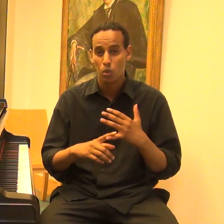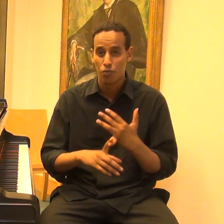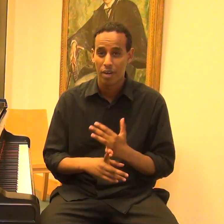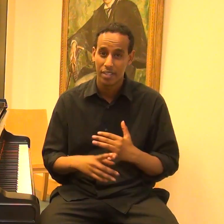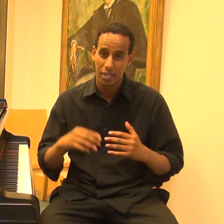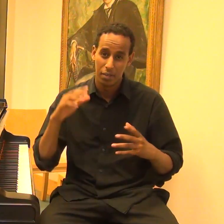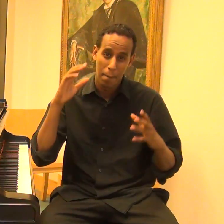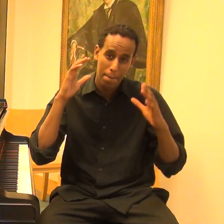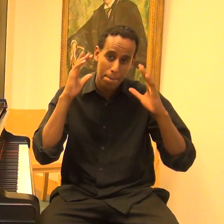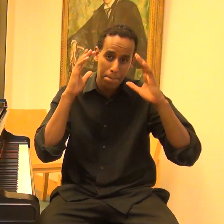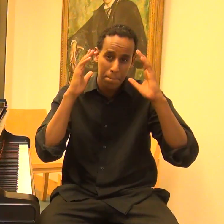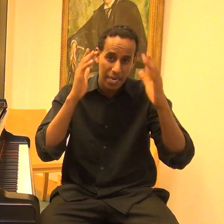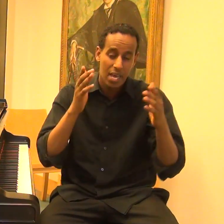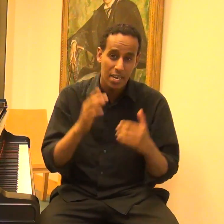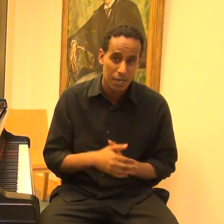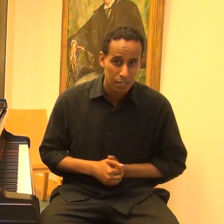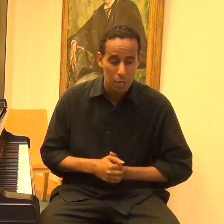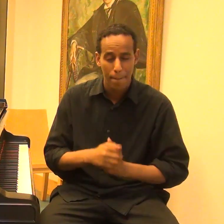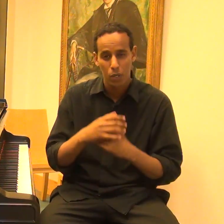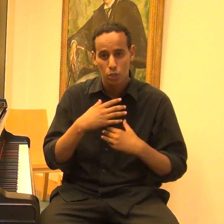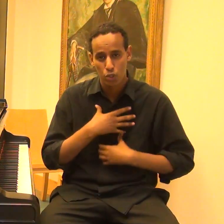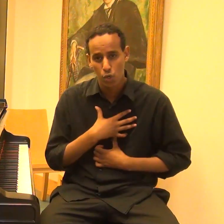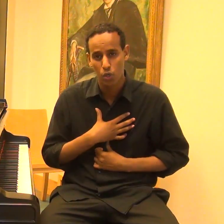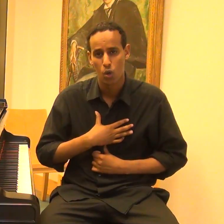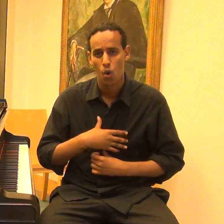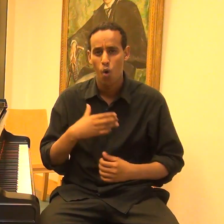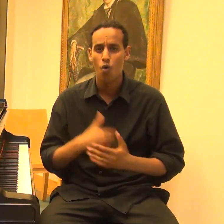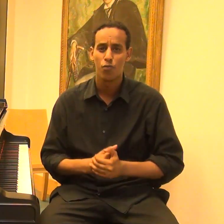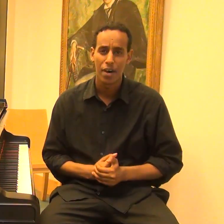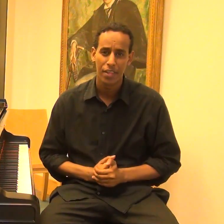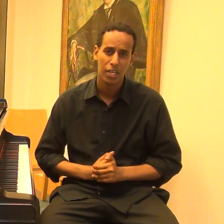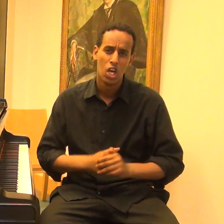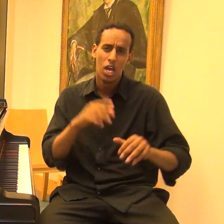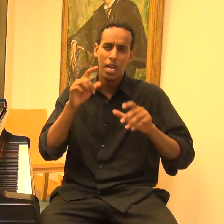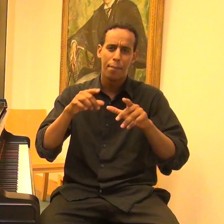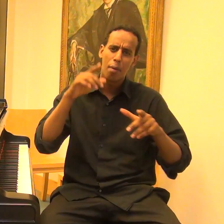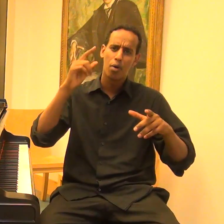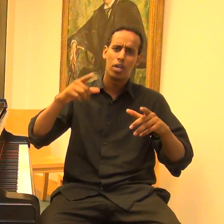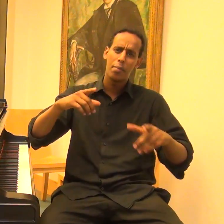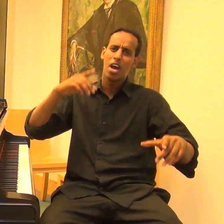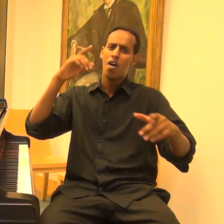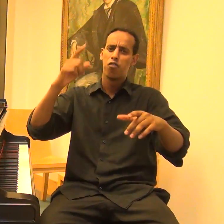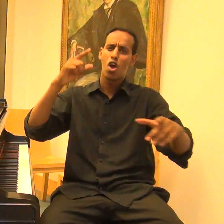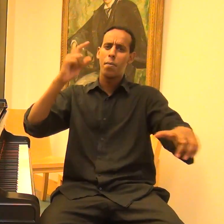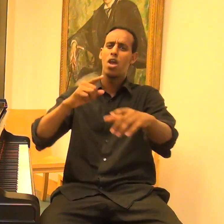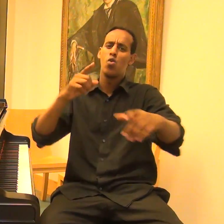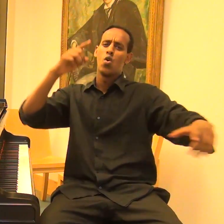un fan de ma pero Yo fan de Libra por Libra